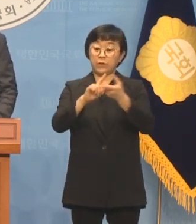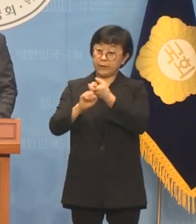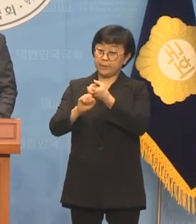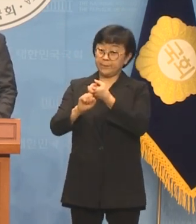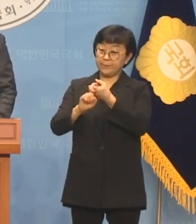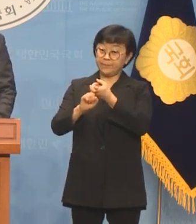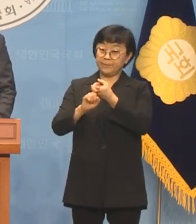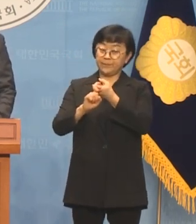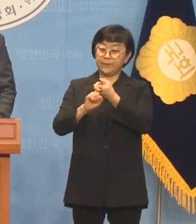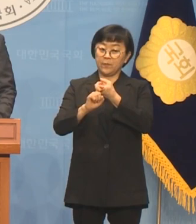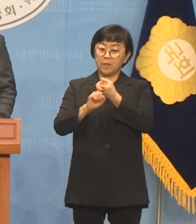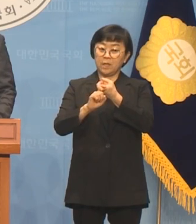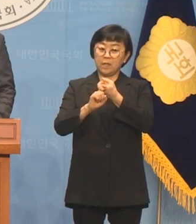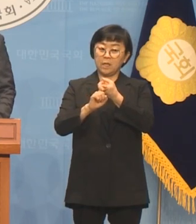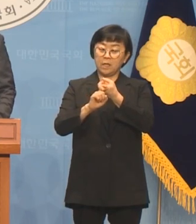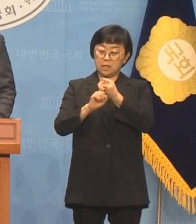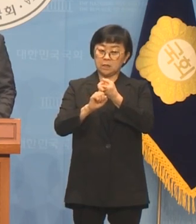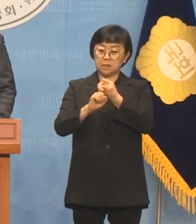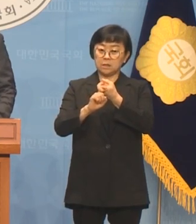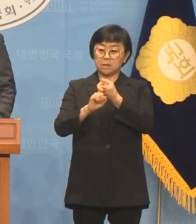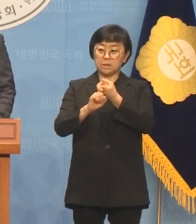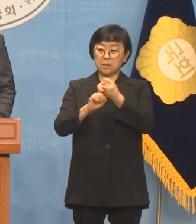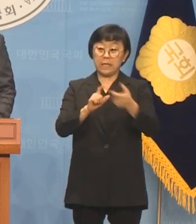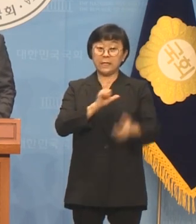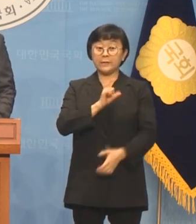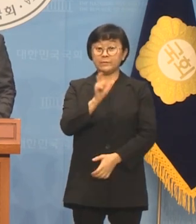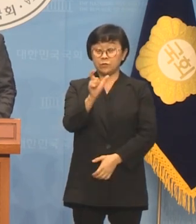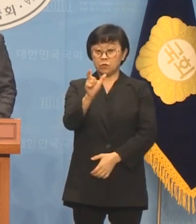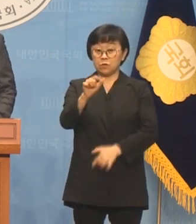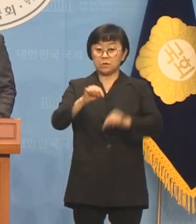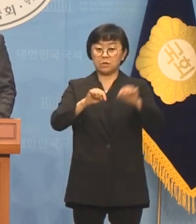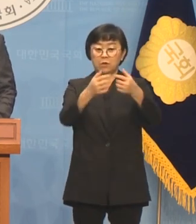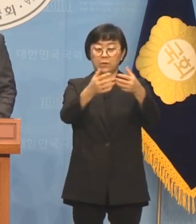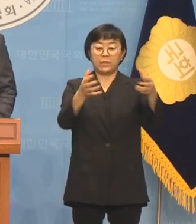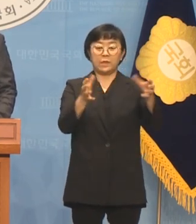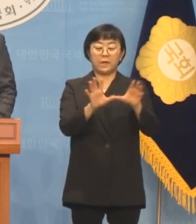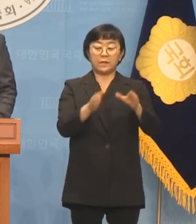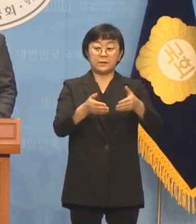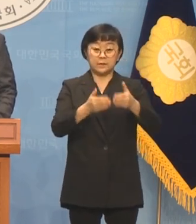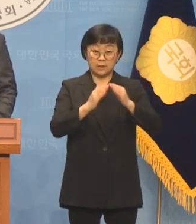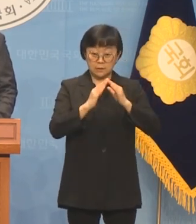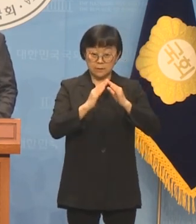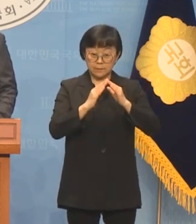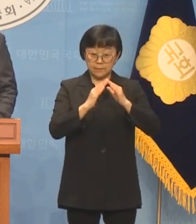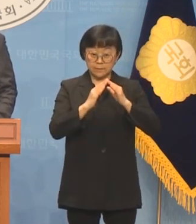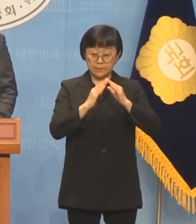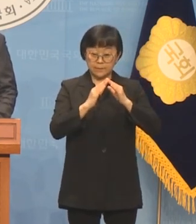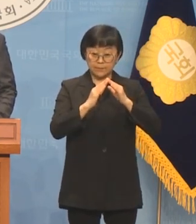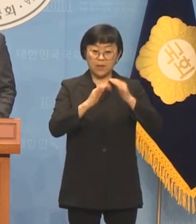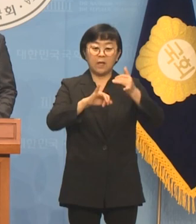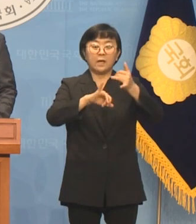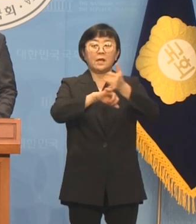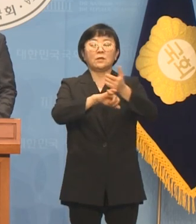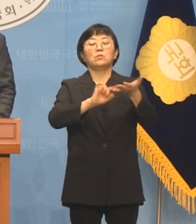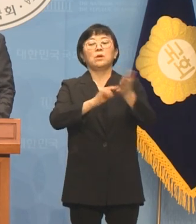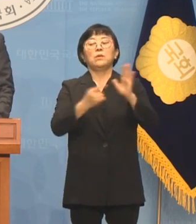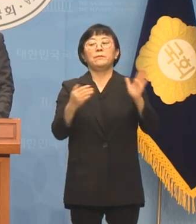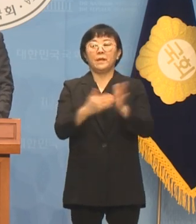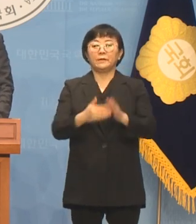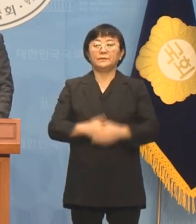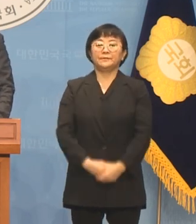민주개혁진보연합이라는 가칭, 민주개혁진보연합이라는 정당의 창당에 함께 약속을